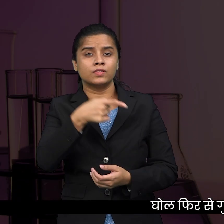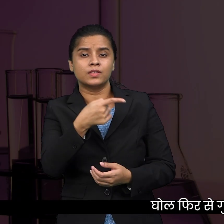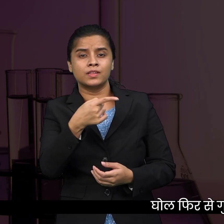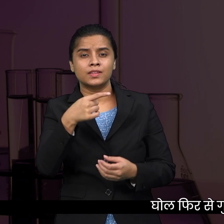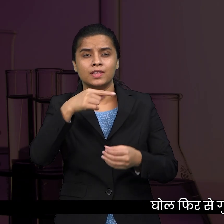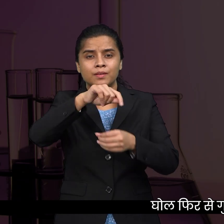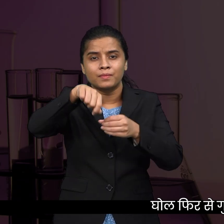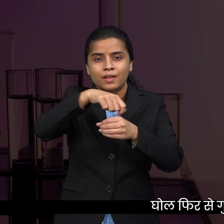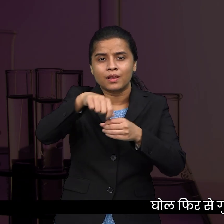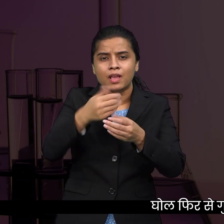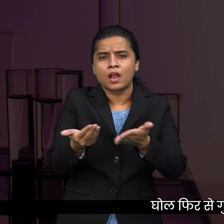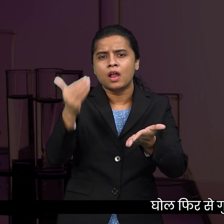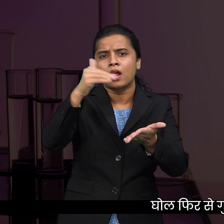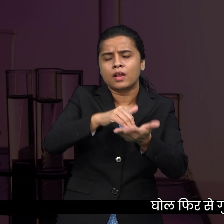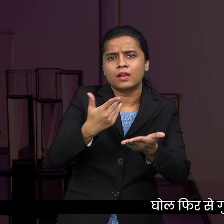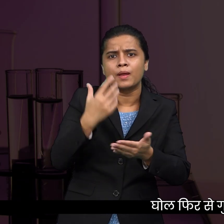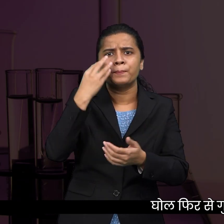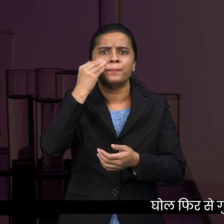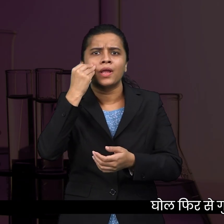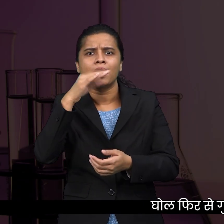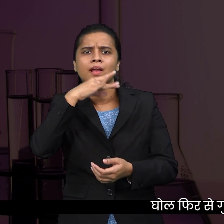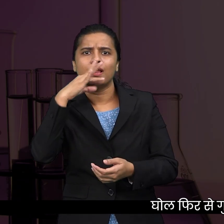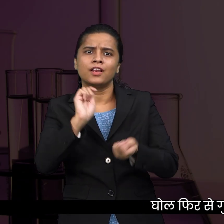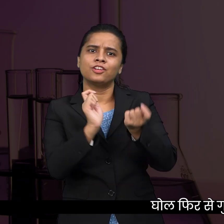घोल फिर से गुलाबी रंग का हो जाता है।